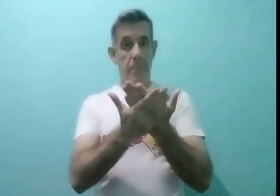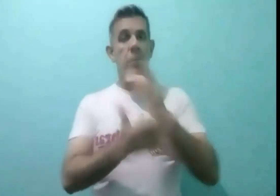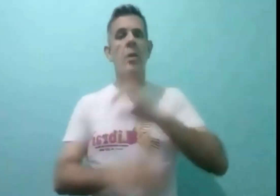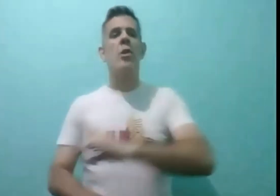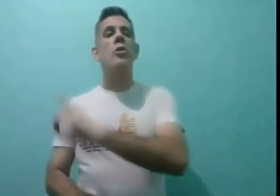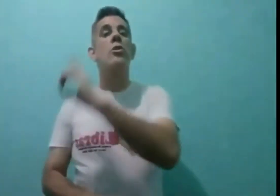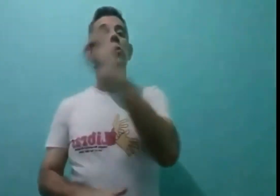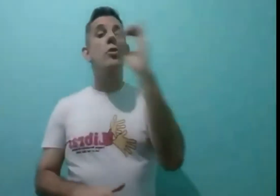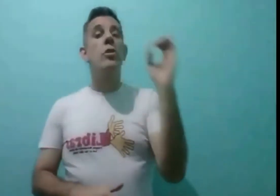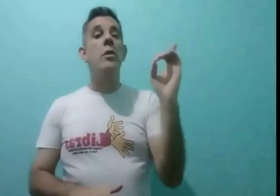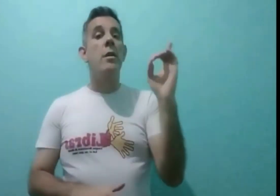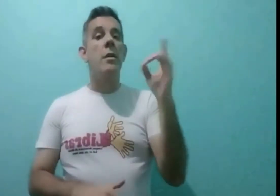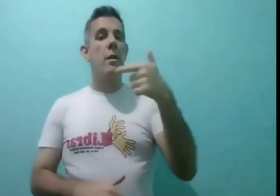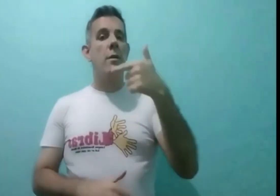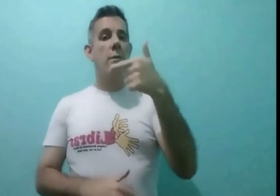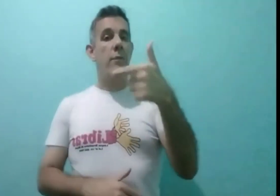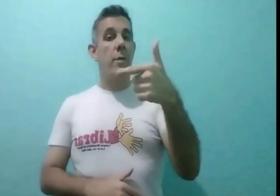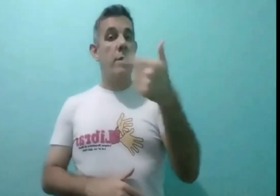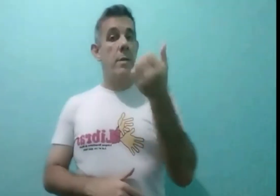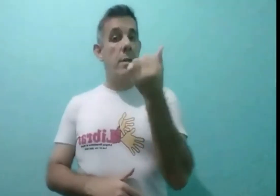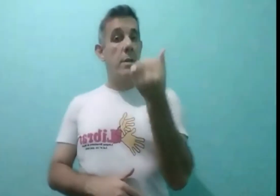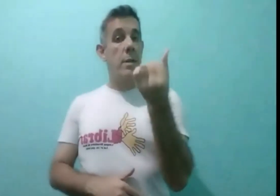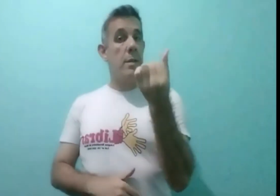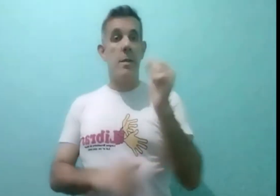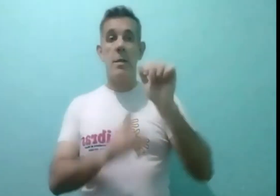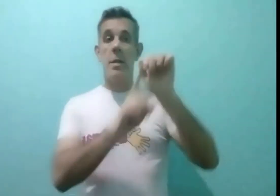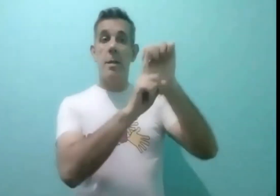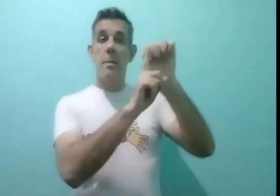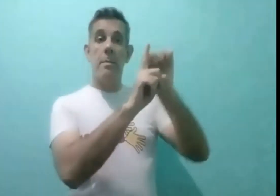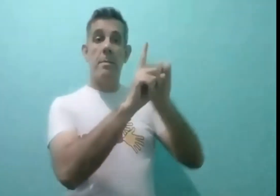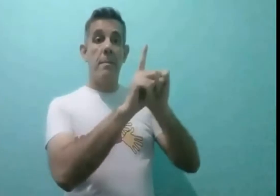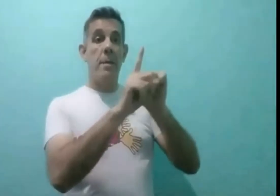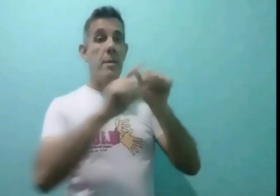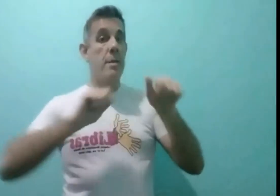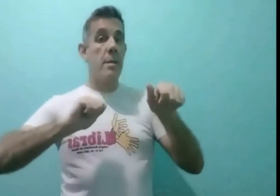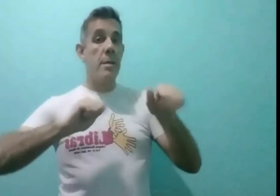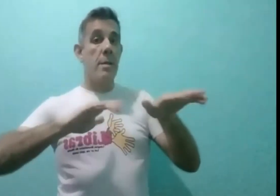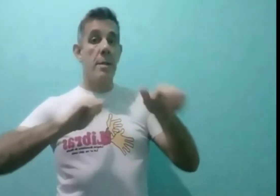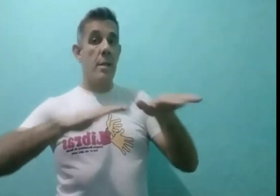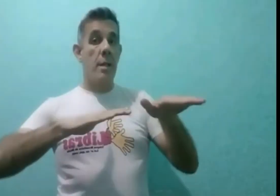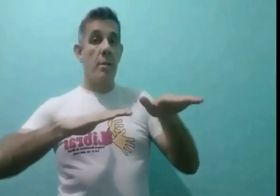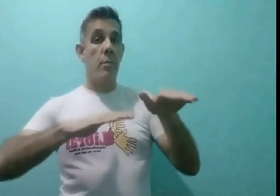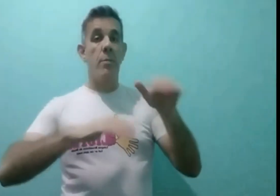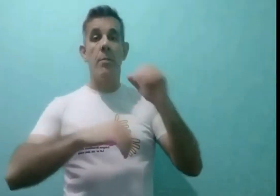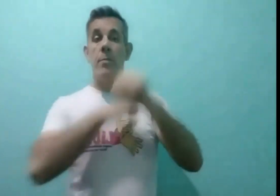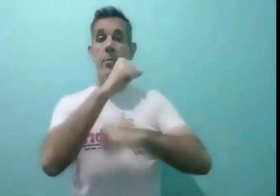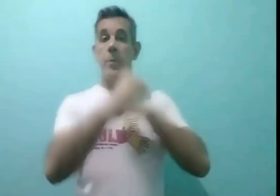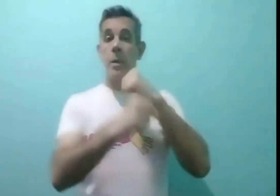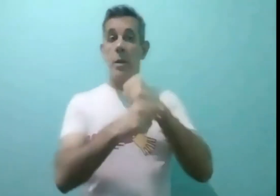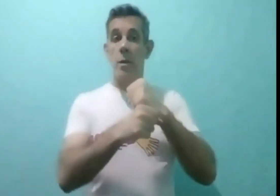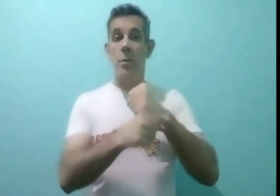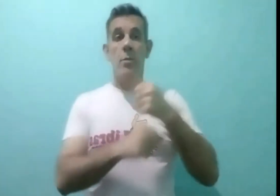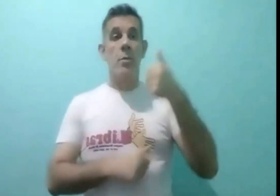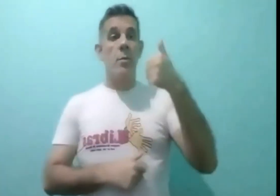partir disso, desse marco legal, foi fundada no dia 26 de setembro